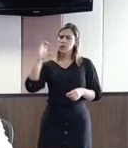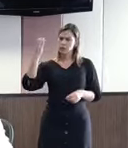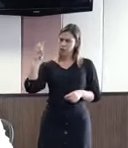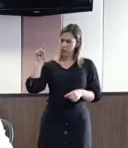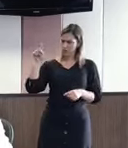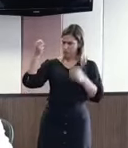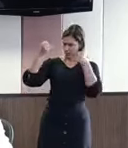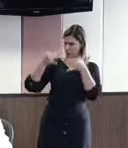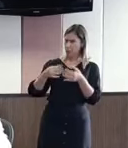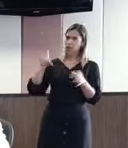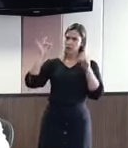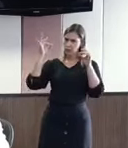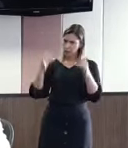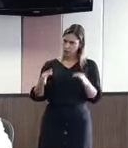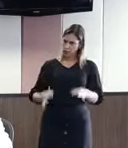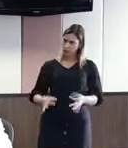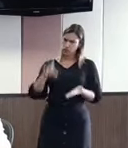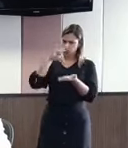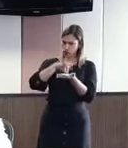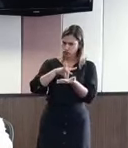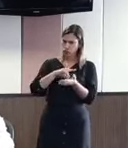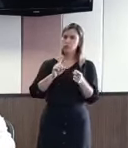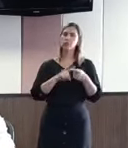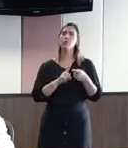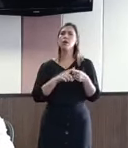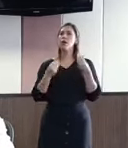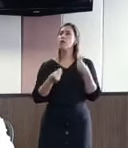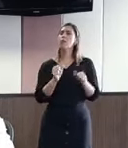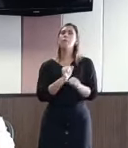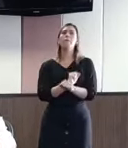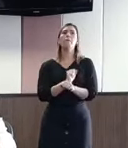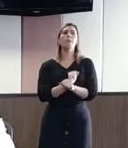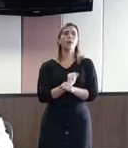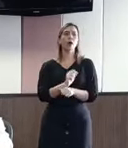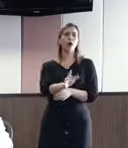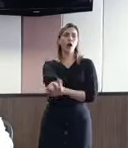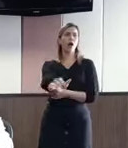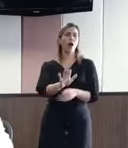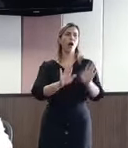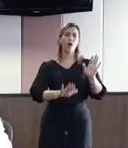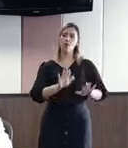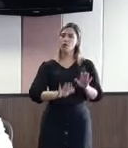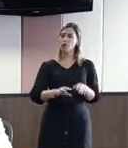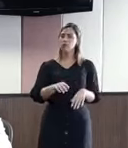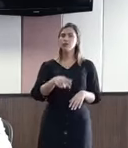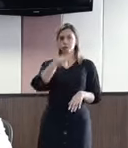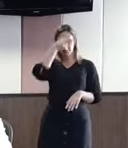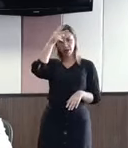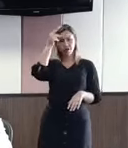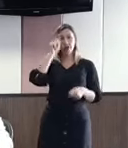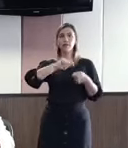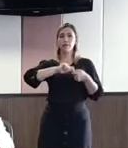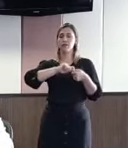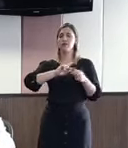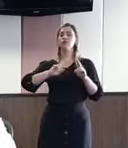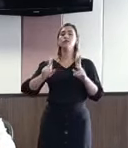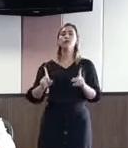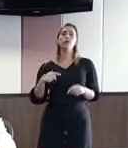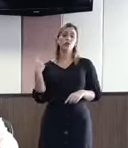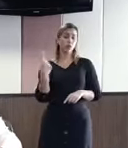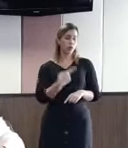para justificar estas paralisações que alguns prefeitos tomaram. Nós